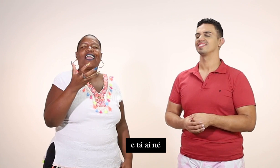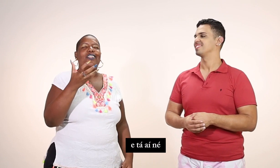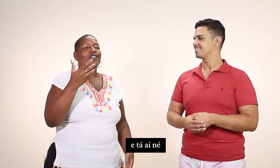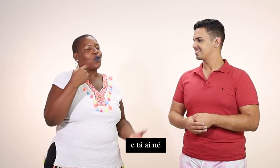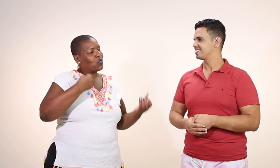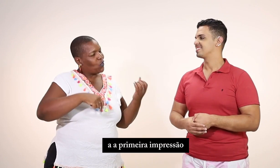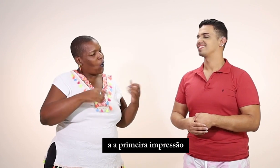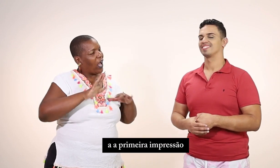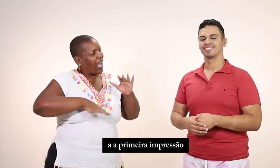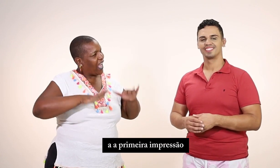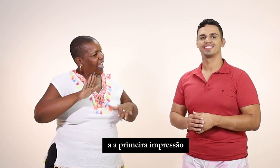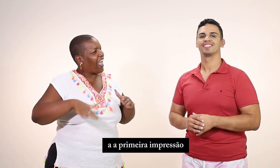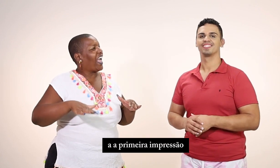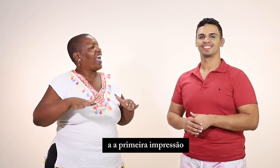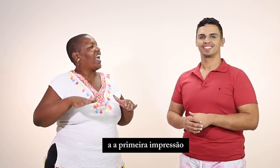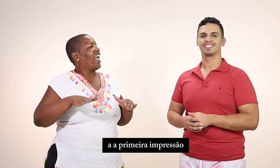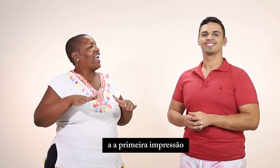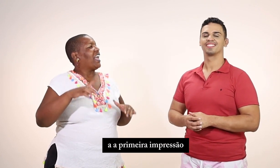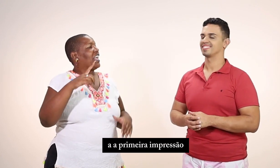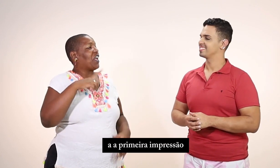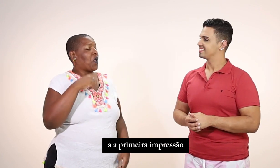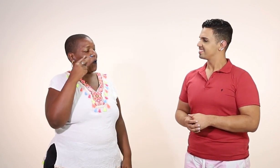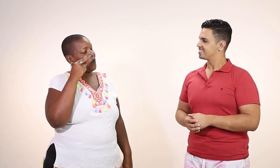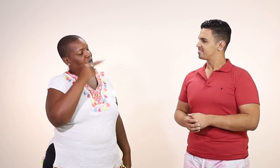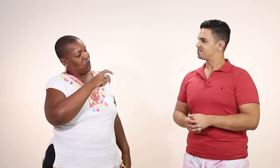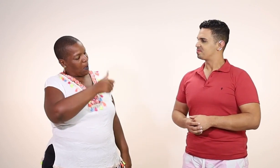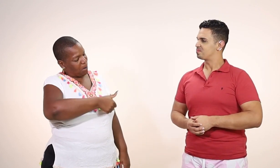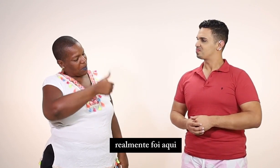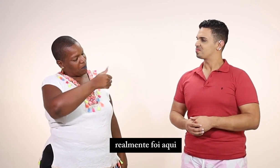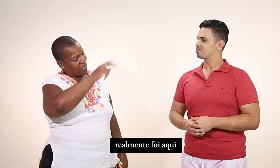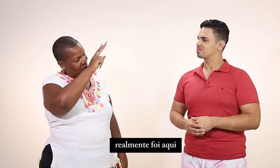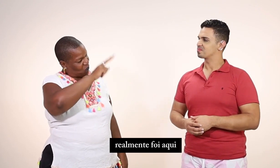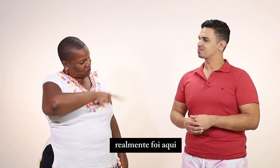né? A primeira impressão realmente